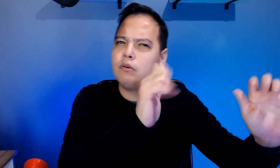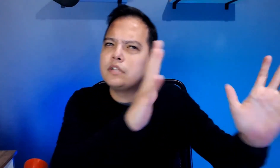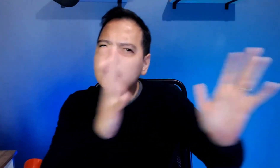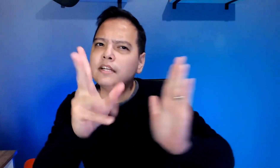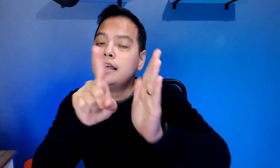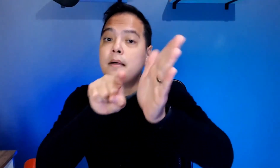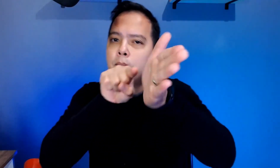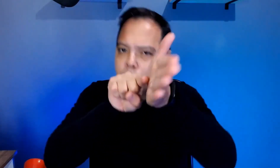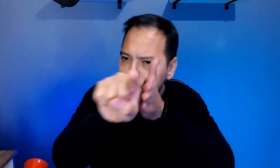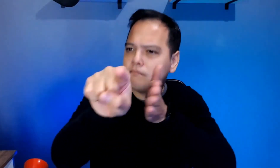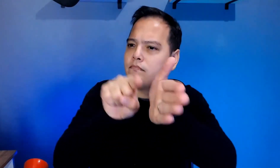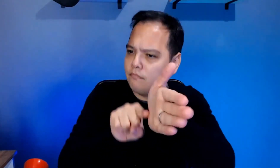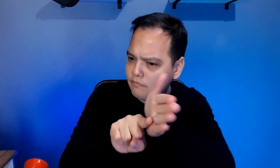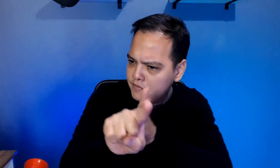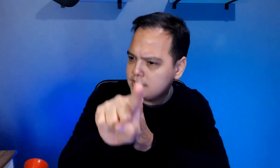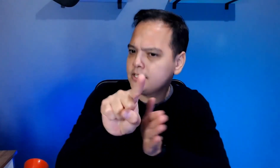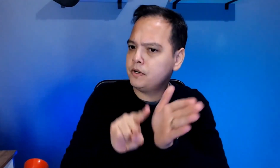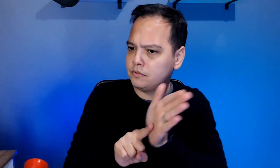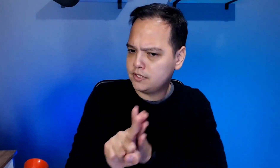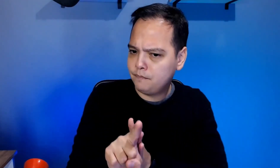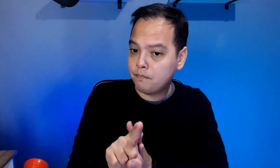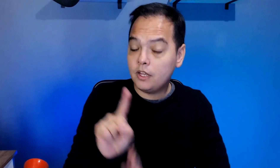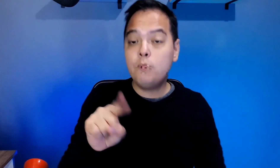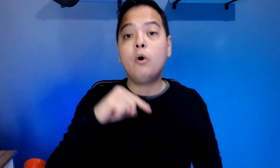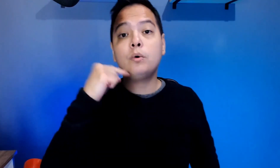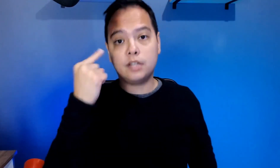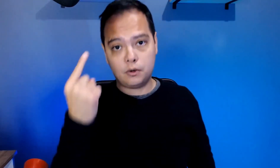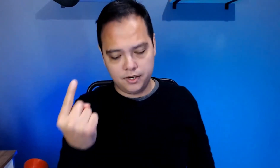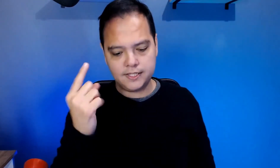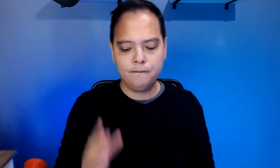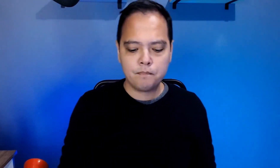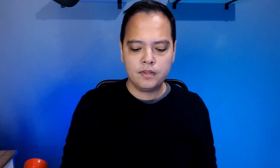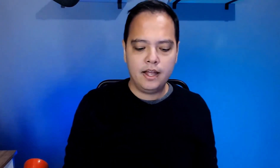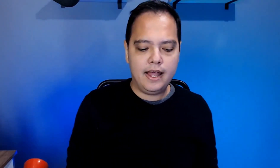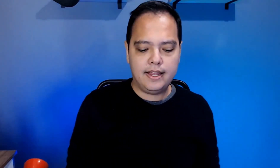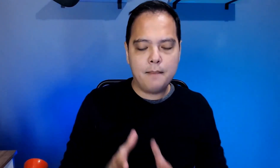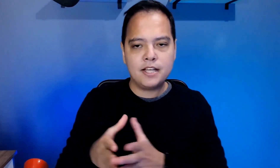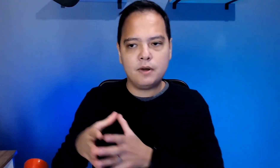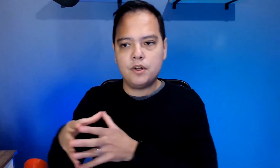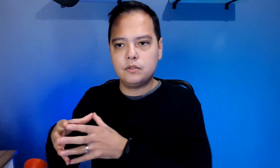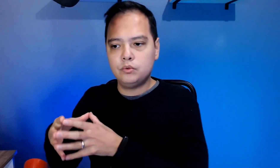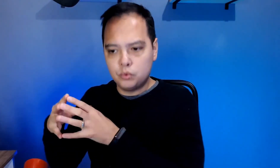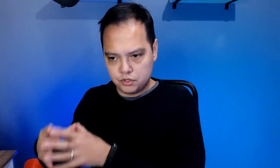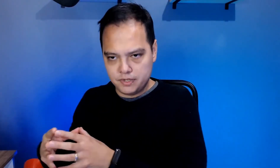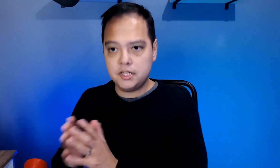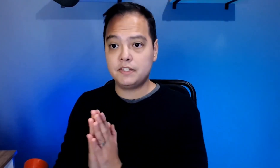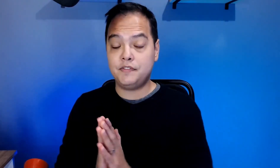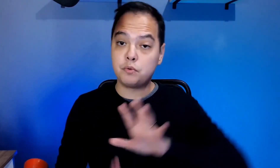você vai fazendo essas perguntas. E uma outra coisa, é que é a mesma coisa do curso. Imagina que você vai fazer um curso de inglês.